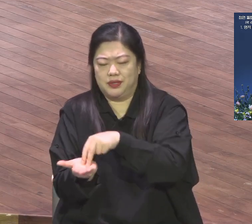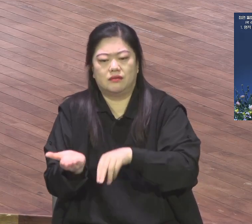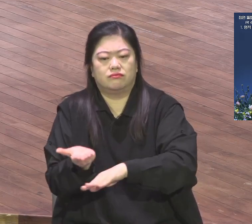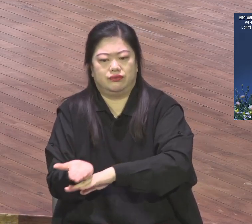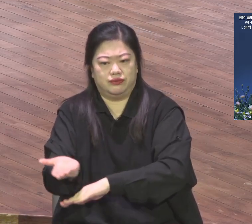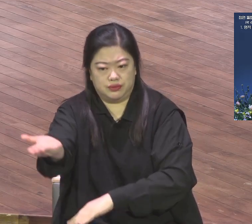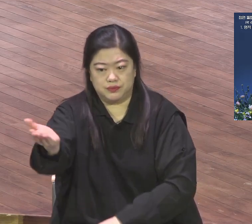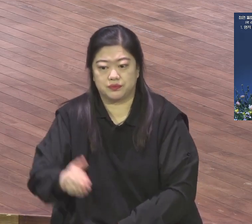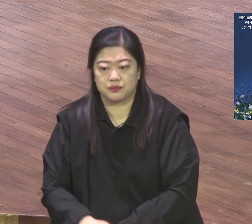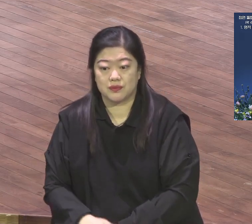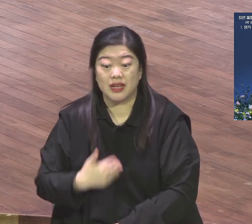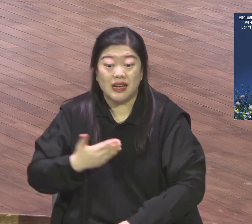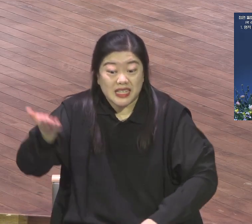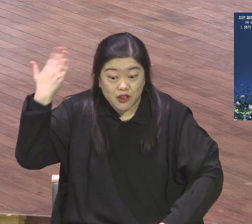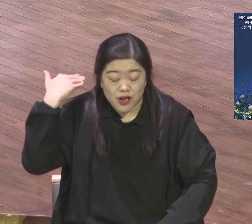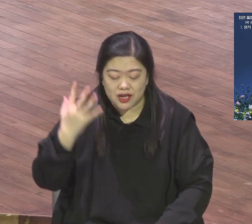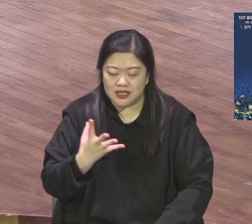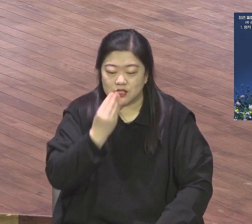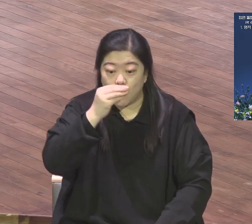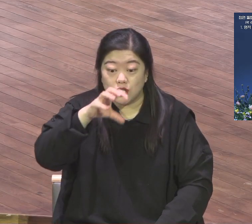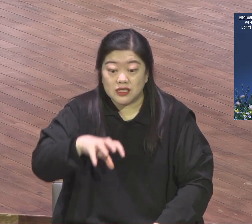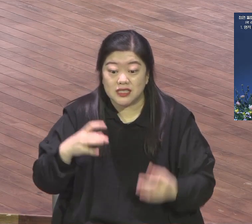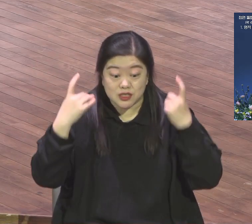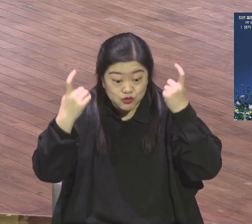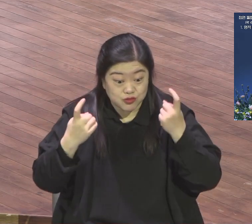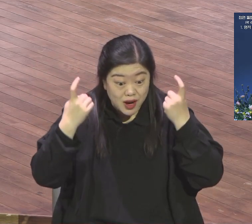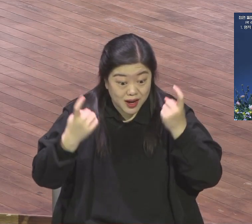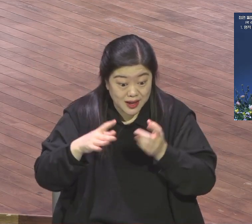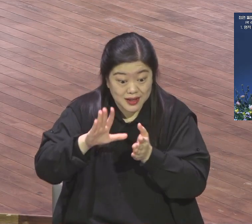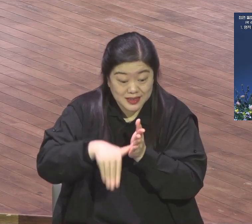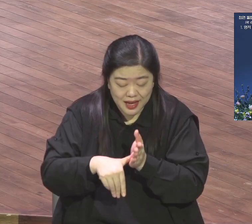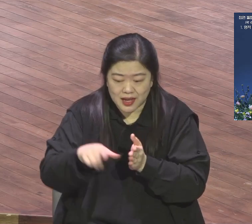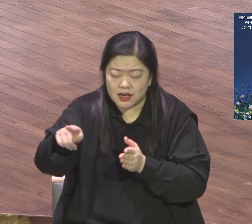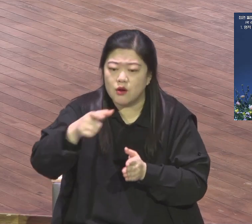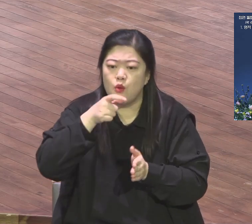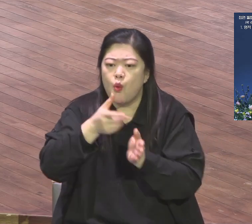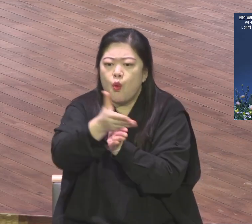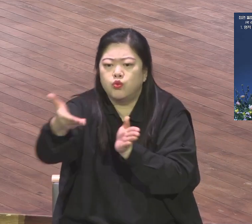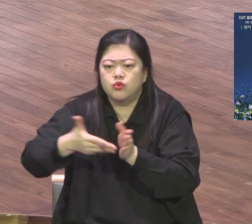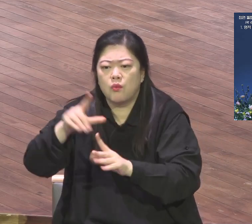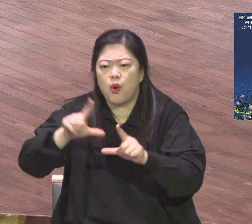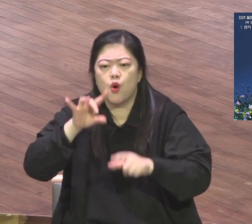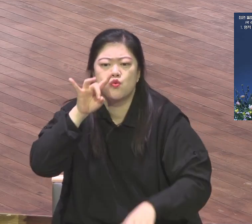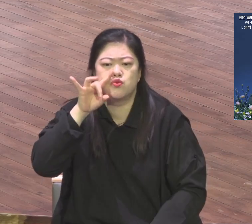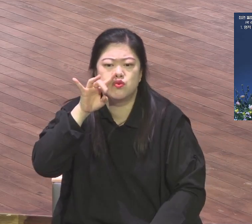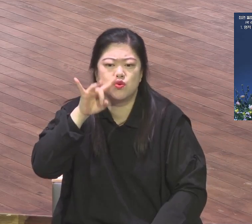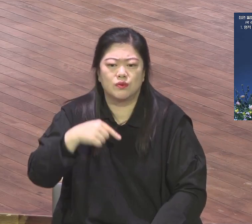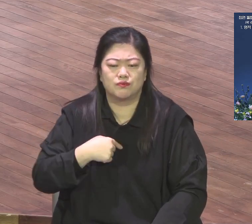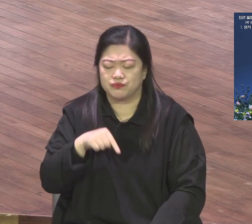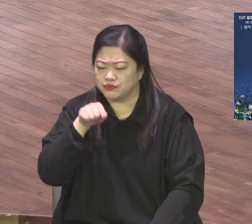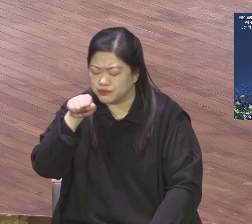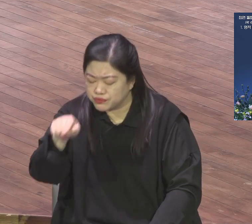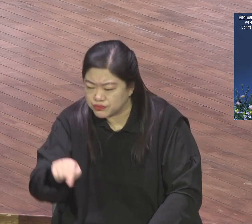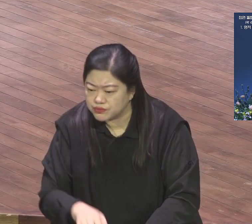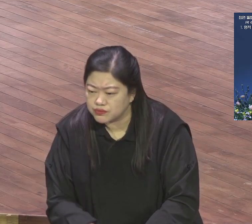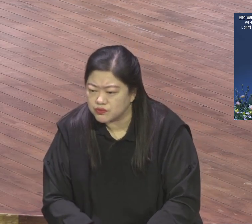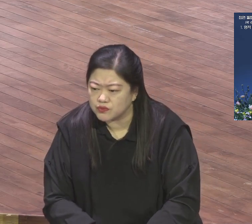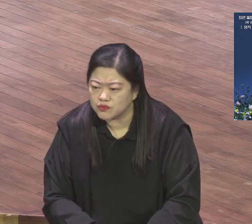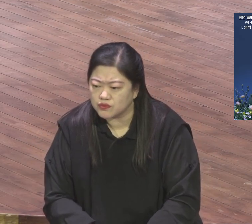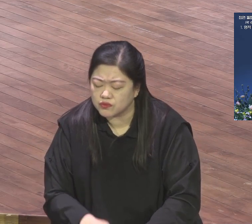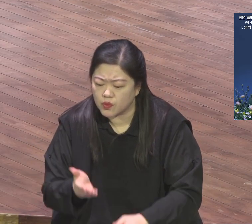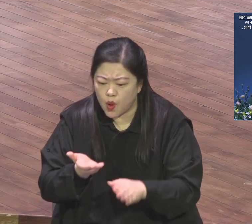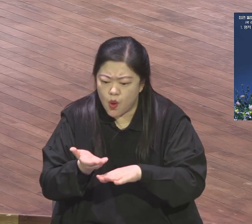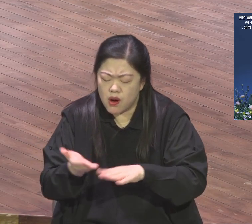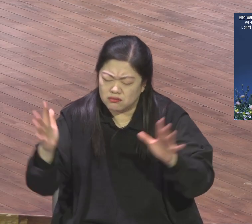가봤어요. 성지순례하면서 배를 타고 갔는데 뭐 잔잔하더라고. 아 예수님 때 그때 광풍이 일어났구나